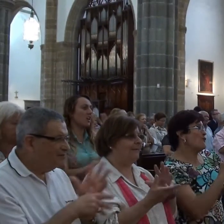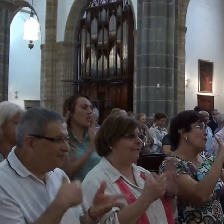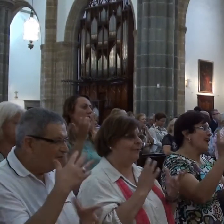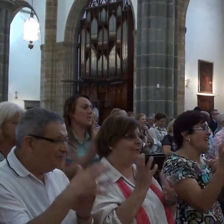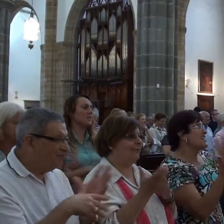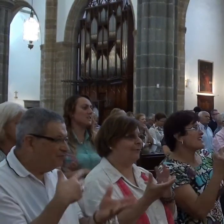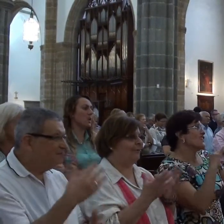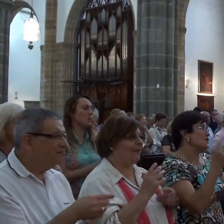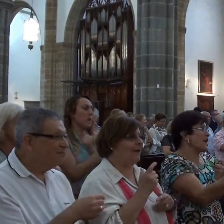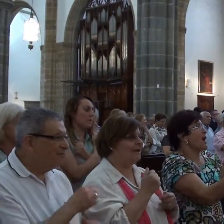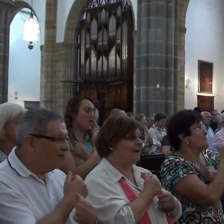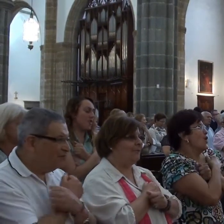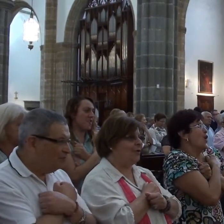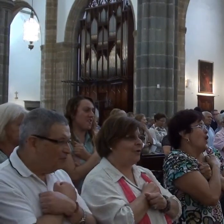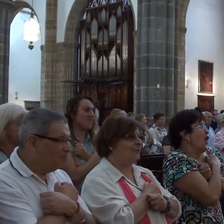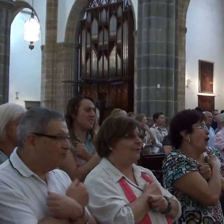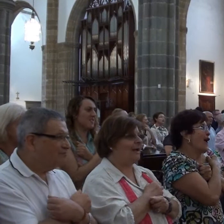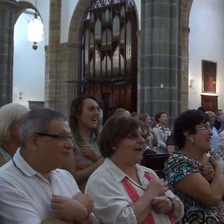el fuego